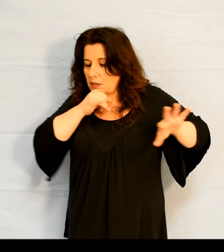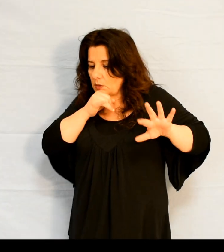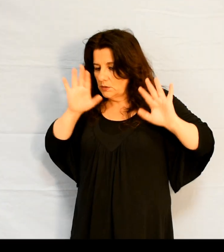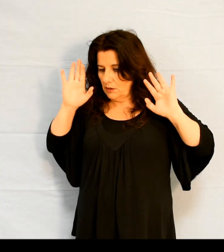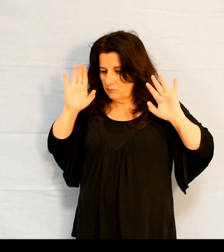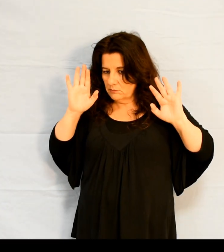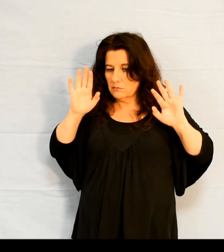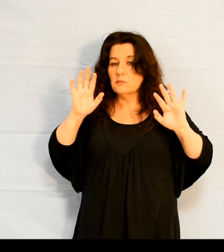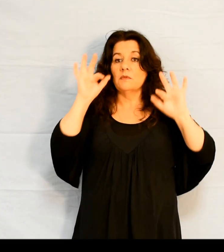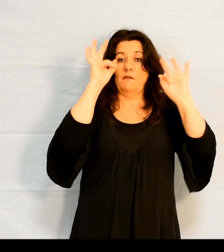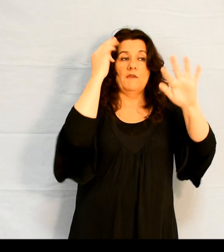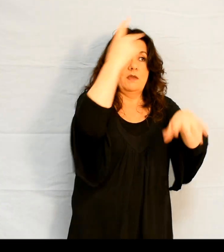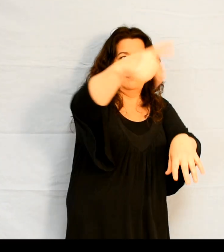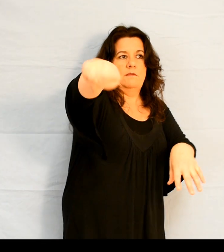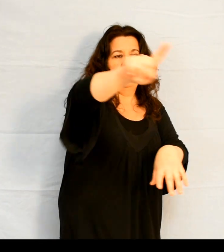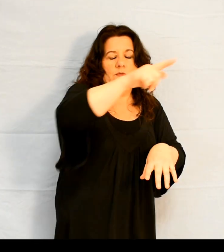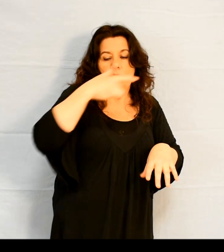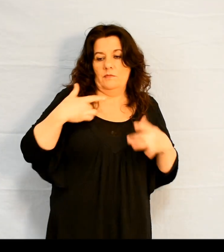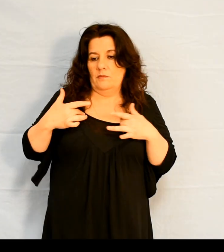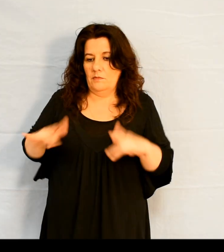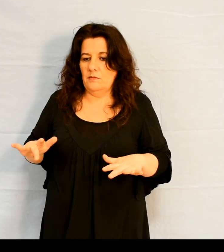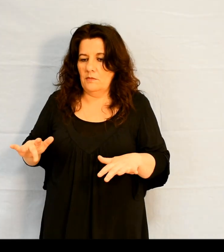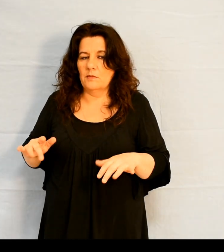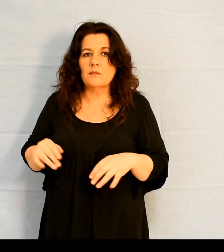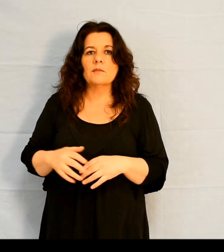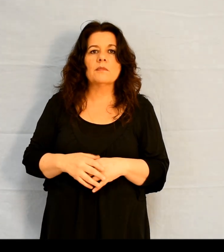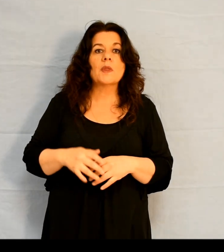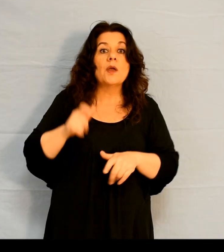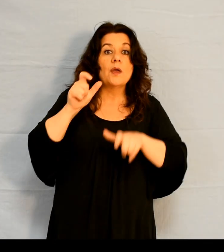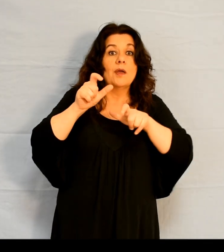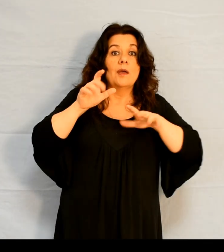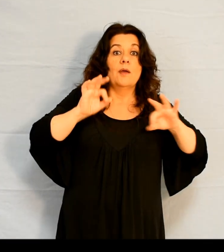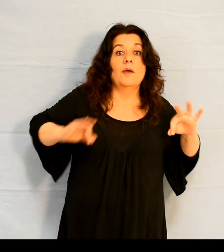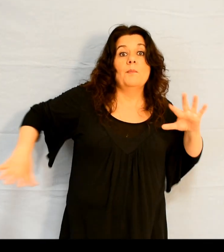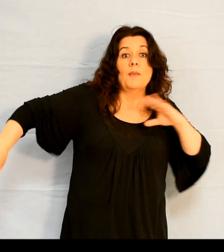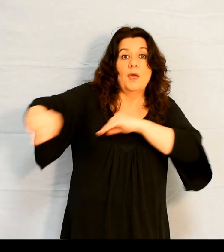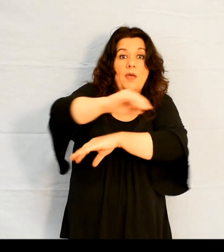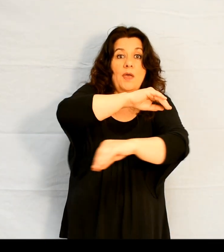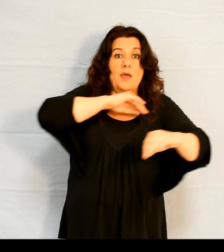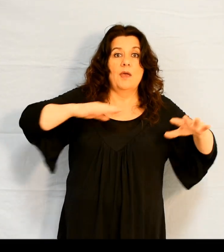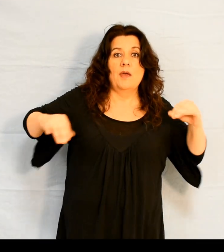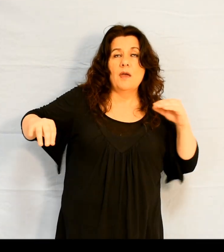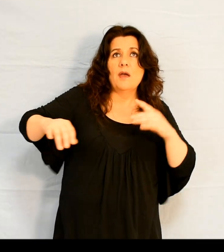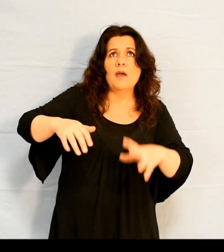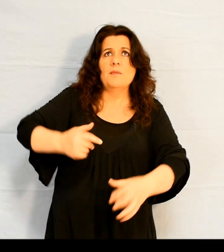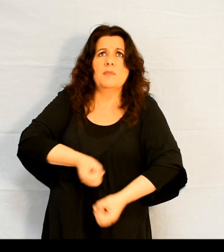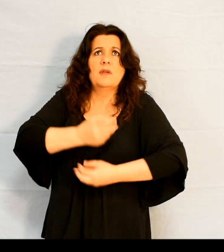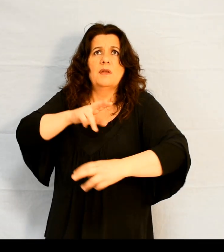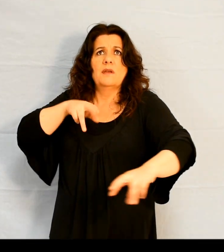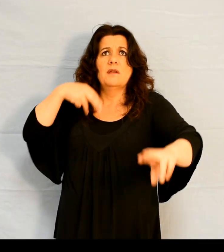Tout le peuple répondit, « Son sang qu'il soit sur nous et sur nos enfants. »